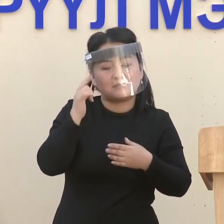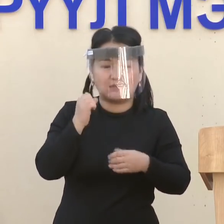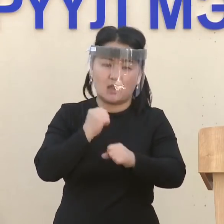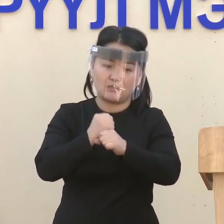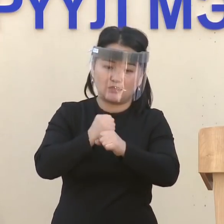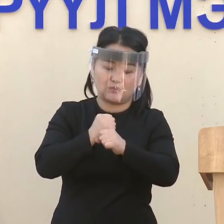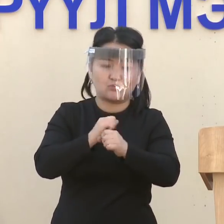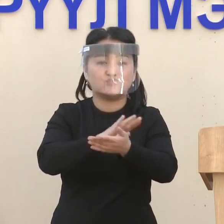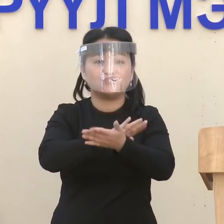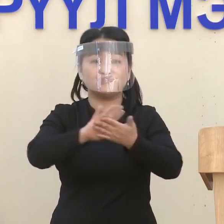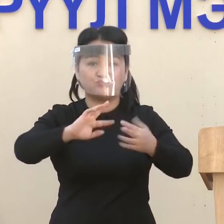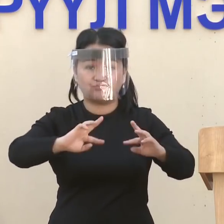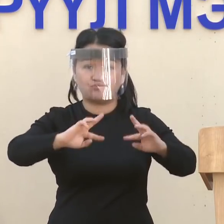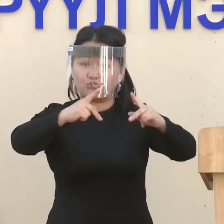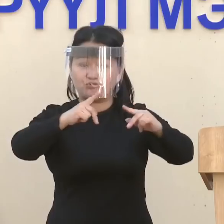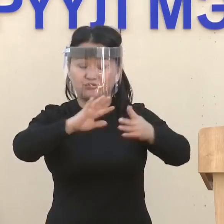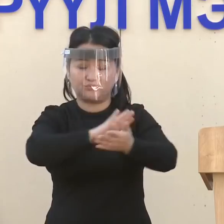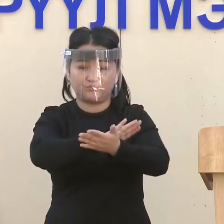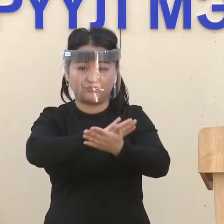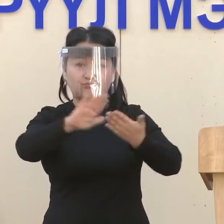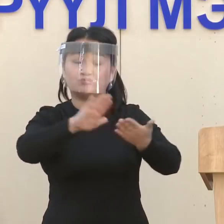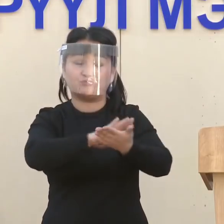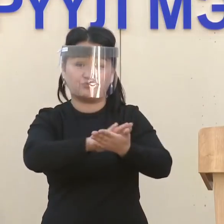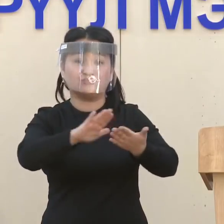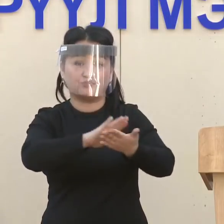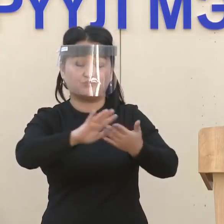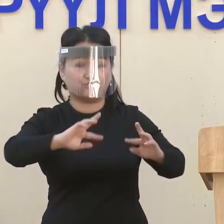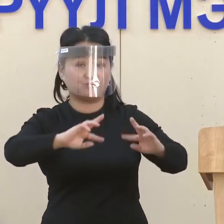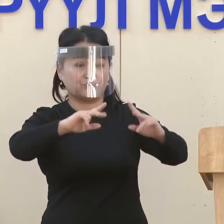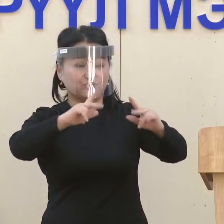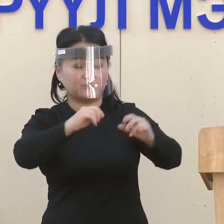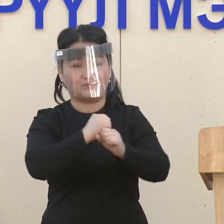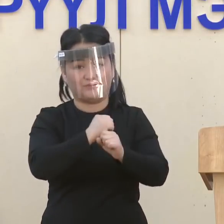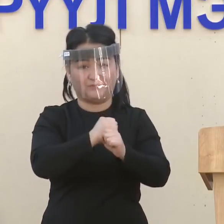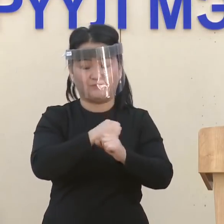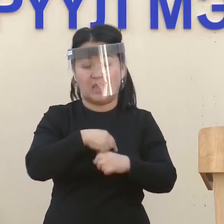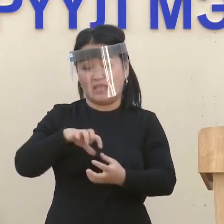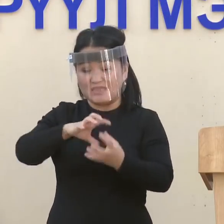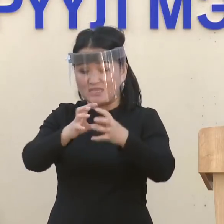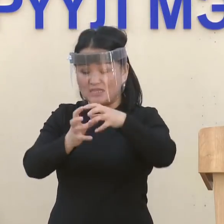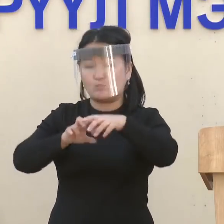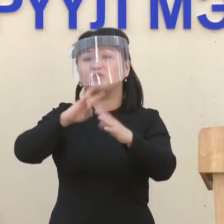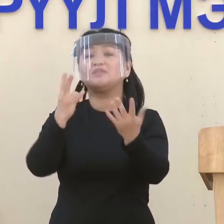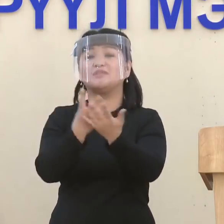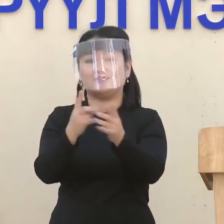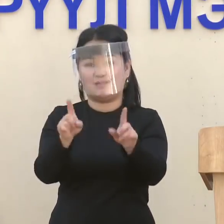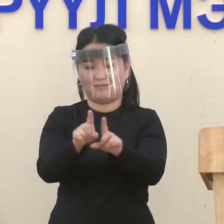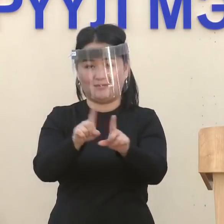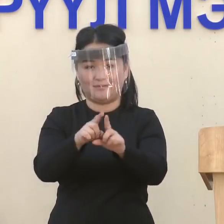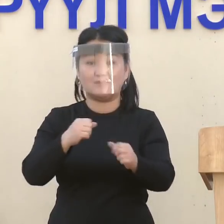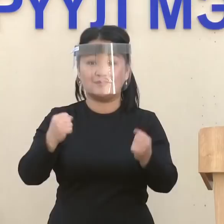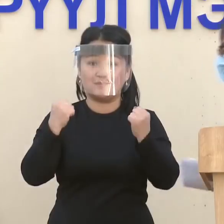шинжилж өөрчлөлт явьж байгаа. А мөн дэлхийч гэсэн энэ маягаар энэ вирустэй тэмцэж байгаа. За баярлалаа.